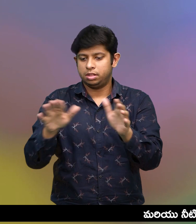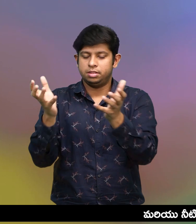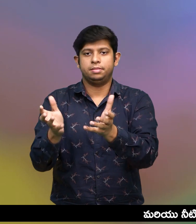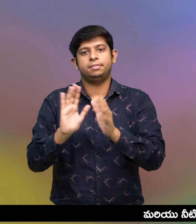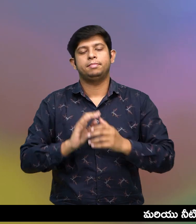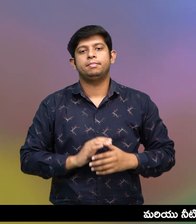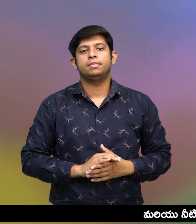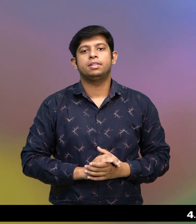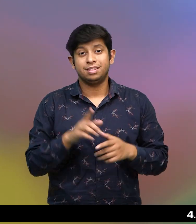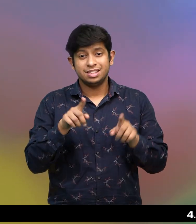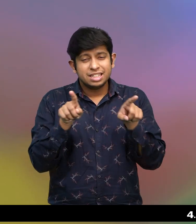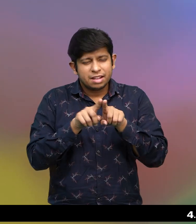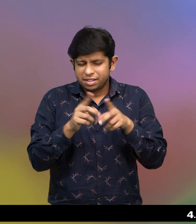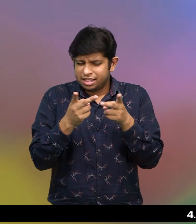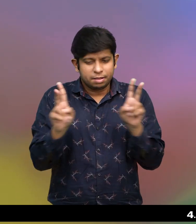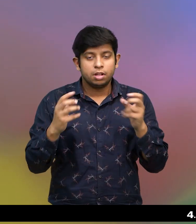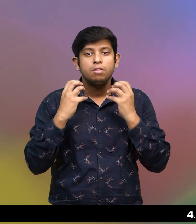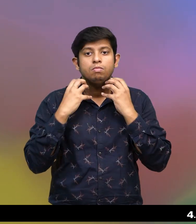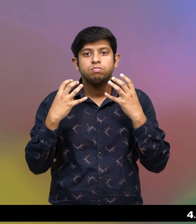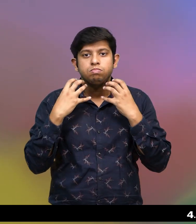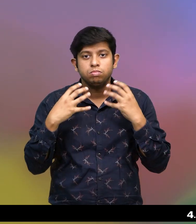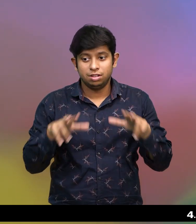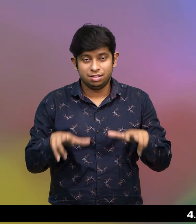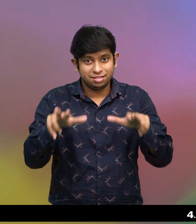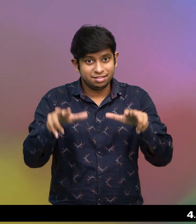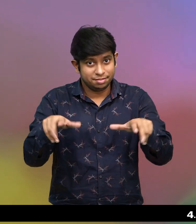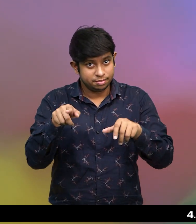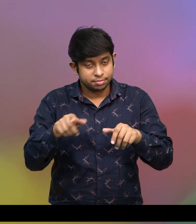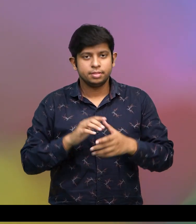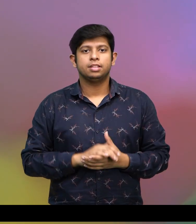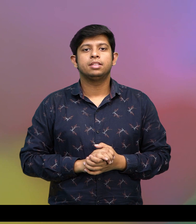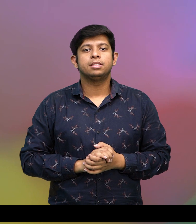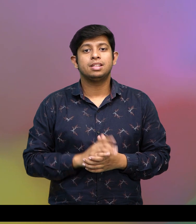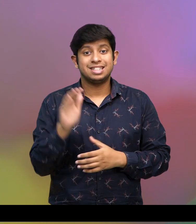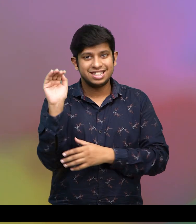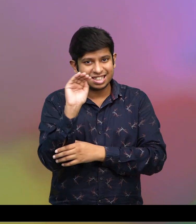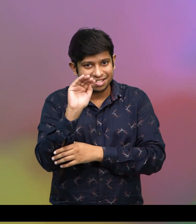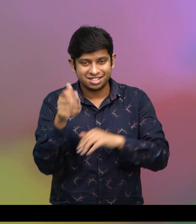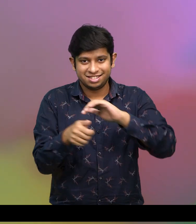లేదు. 4 ఉభయచరాలు కాకుండా పాములు, తాబేళ్లు,